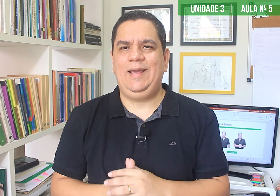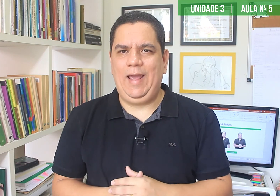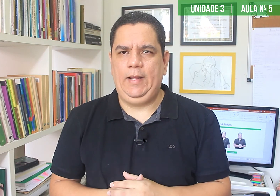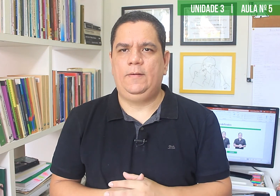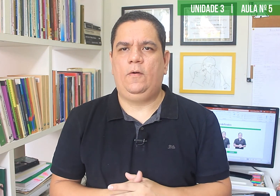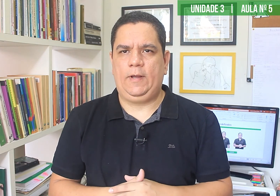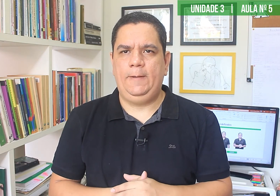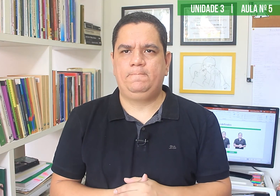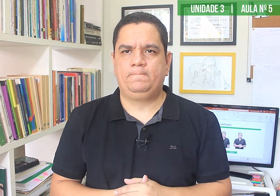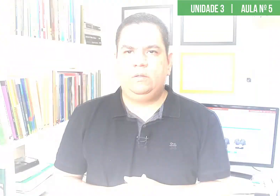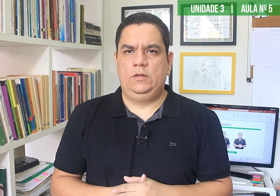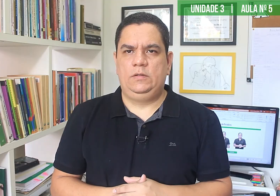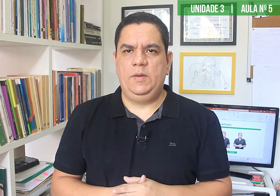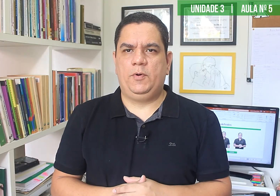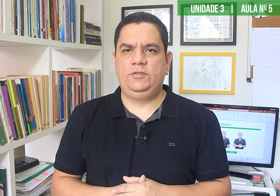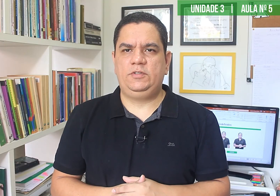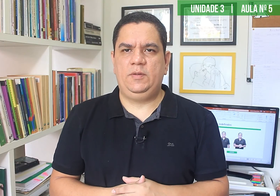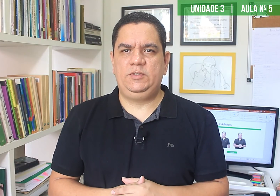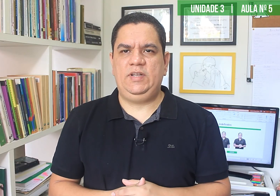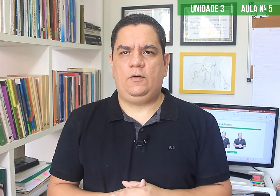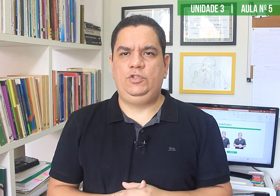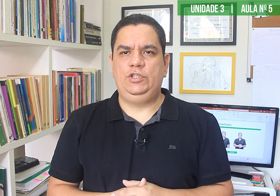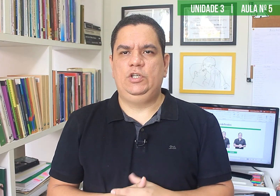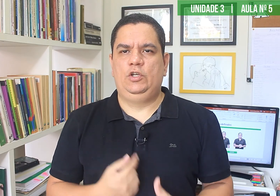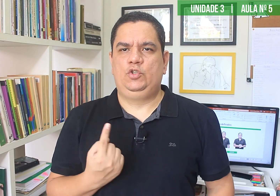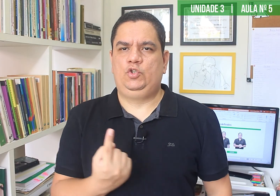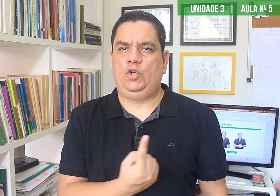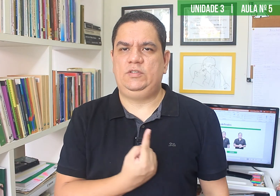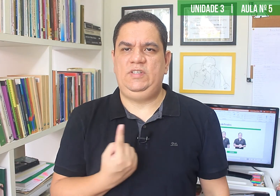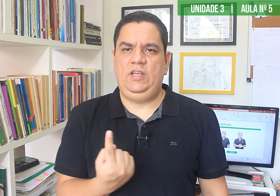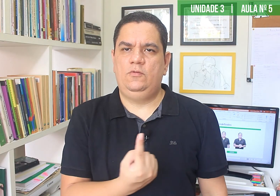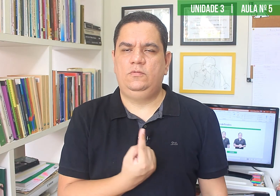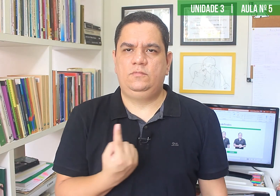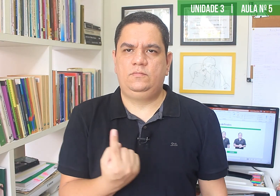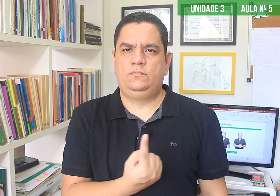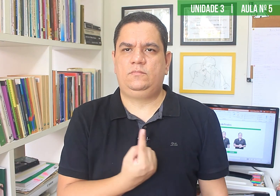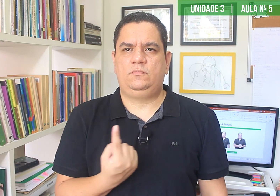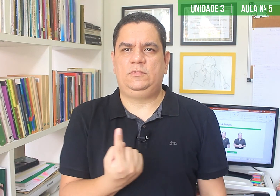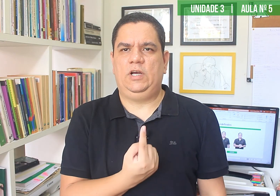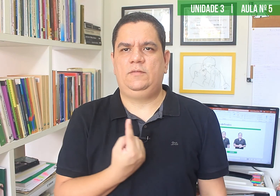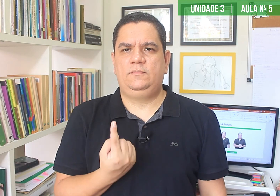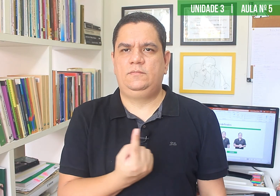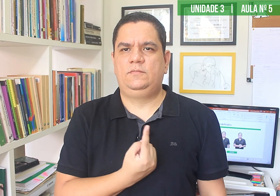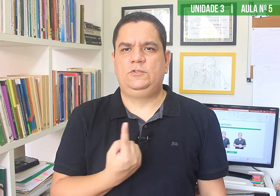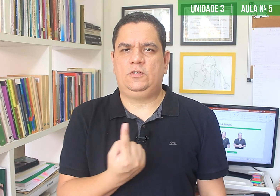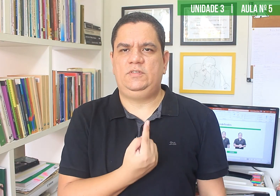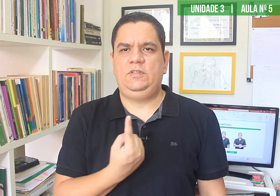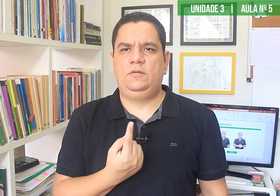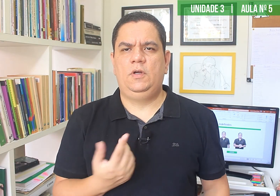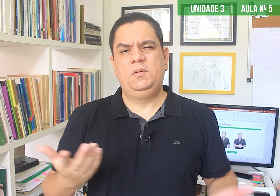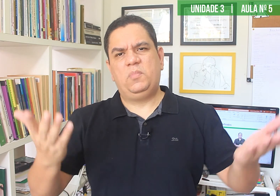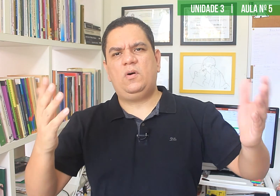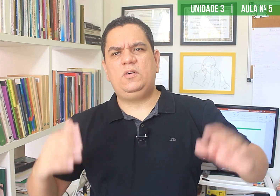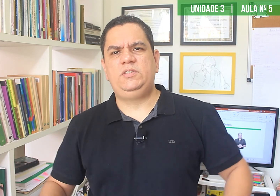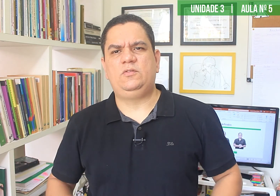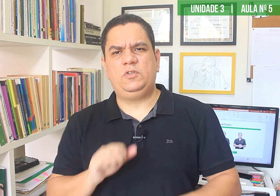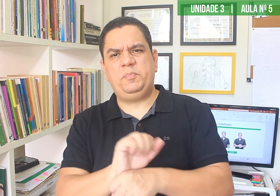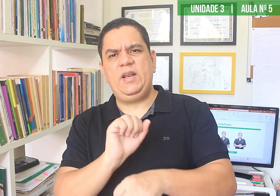Ninguém, ok? Depois nós temos sinal de sozinho, tá? Sozinho. Poxa, tô